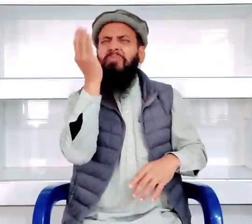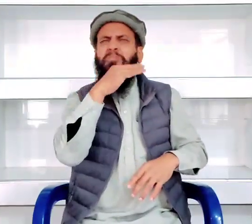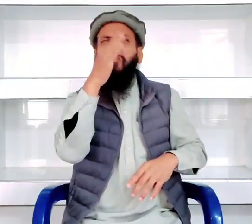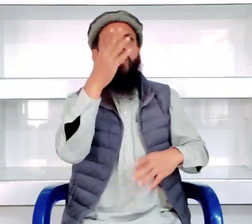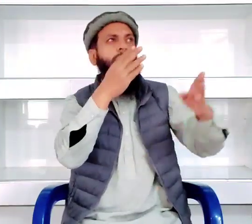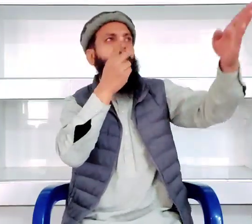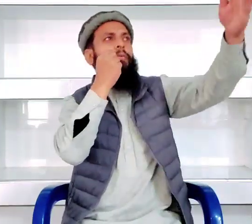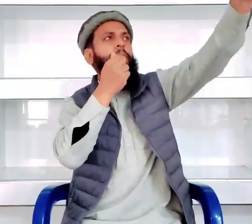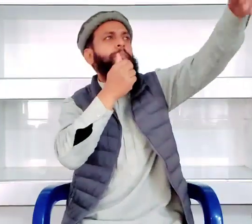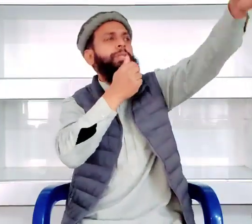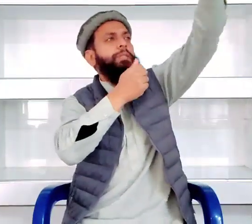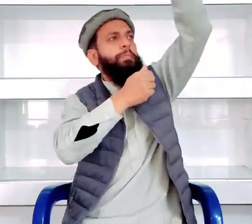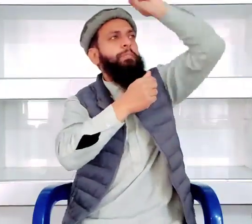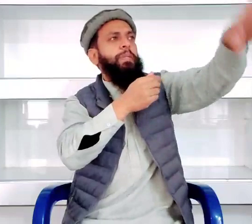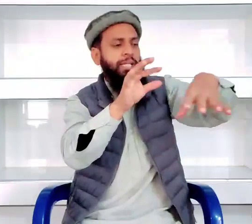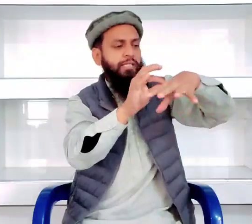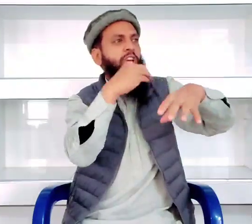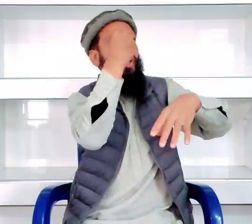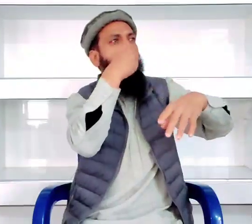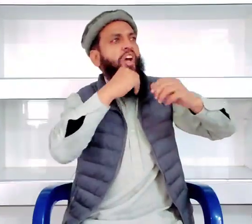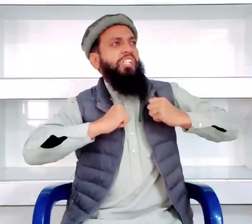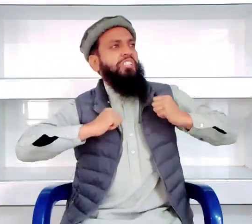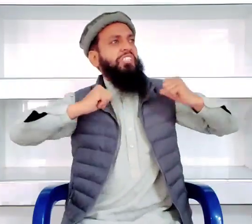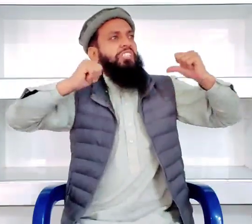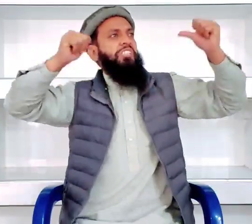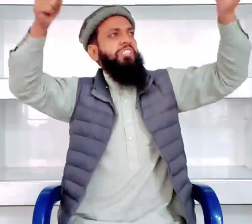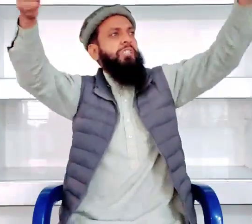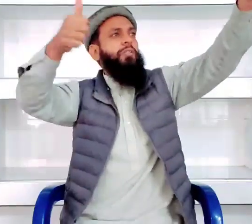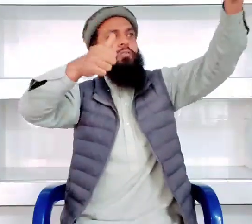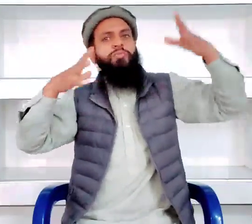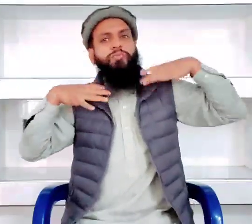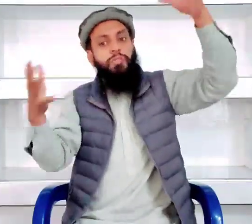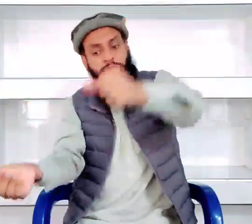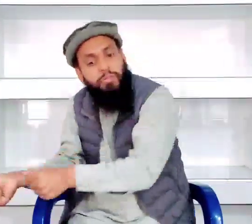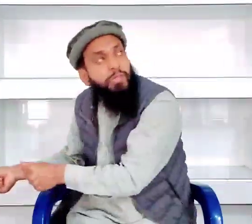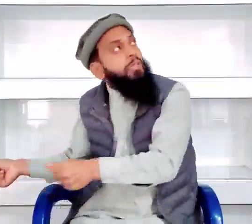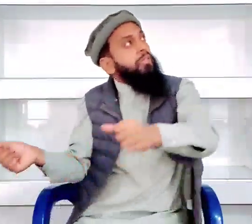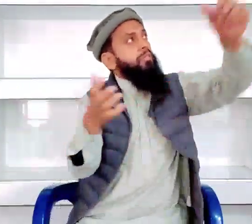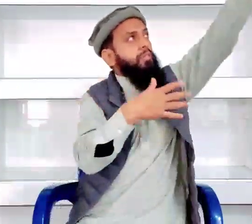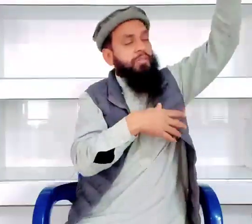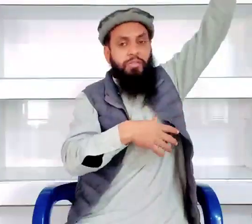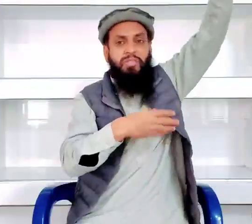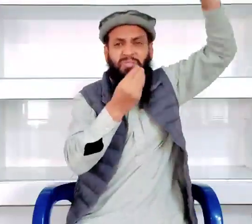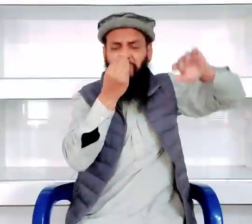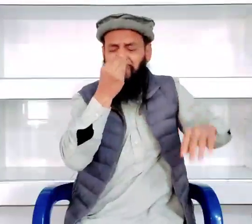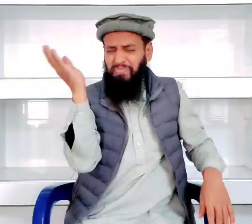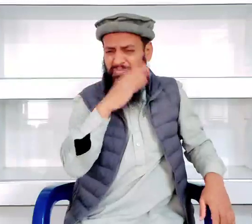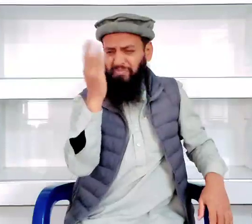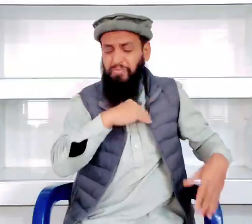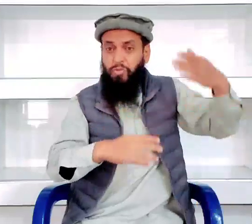جڑا حرام کے اندر بنیا ہوئے گا حرام کے اندر جوان بنا ہوئے گا ایسا جسم جڑا ہے وہ اللہ کے مان